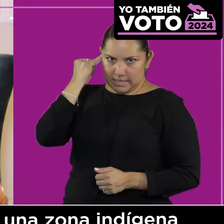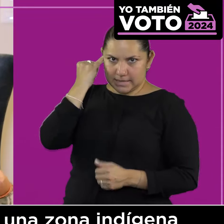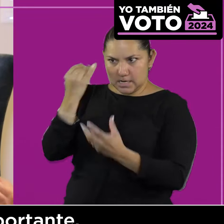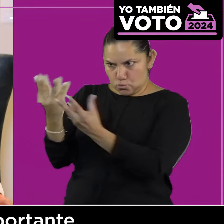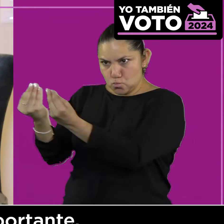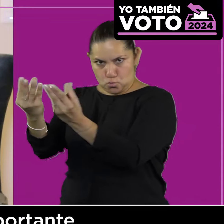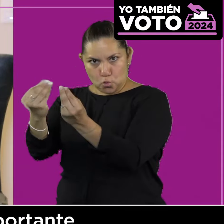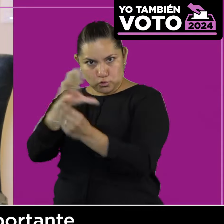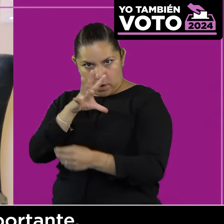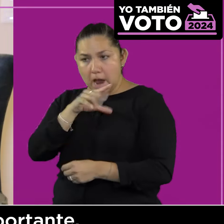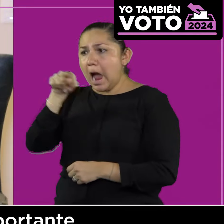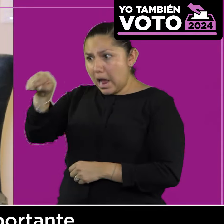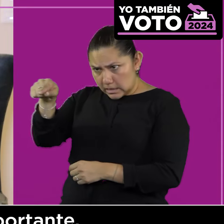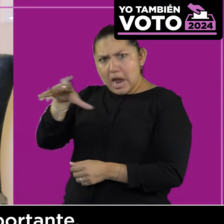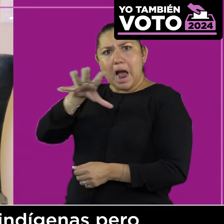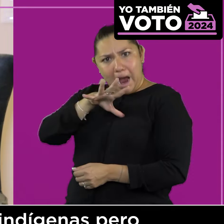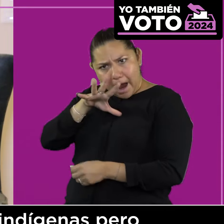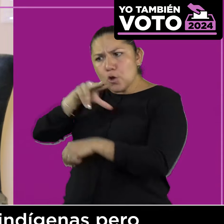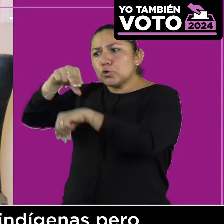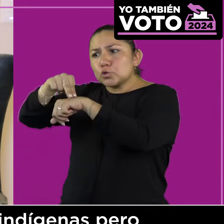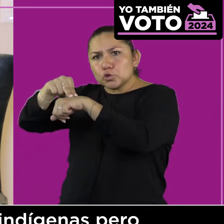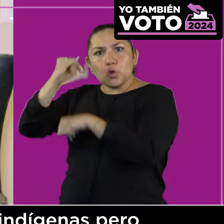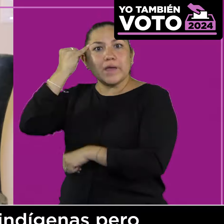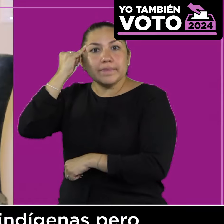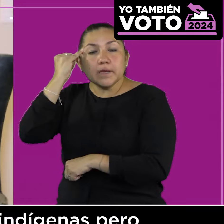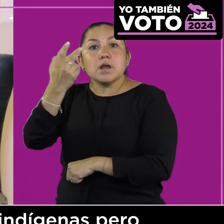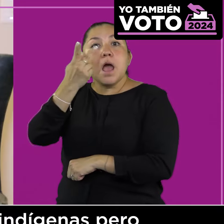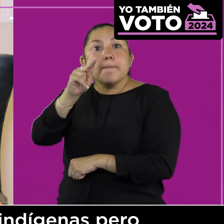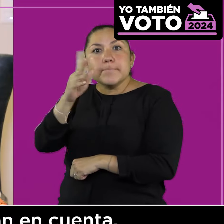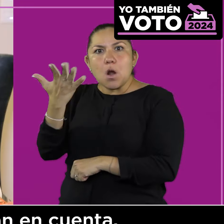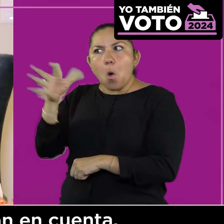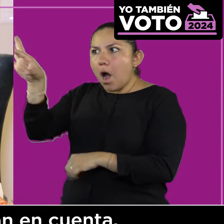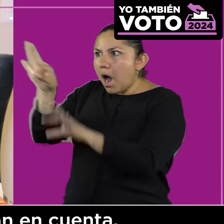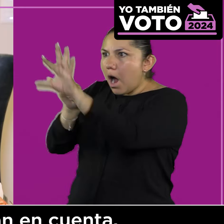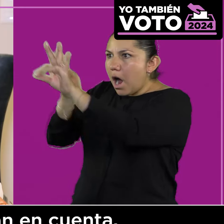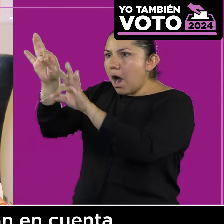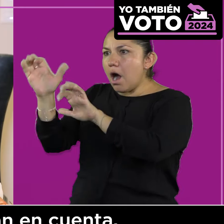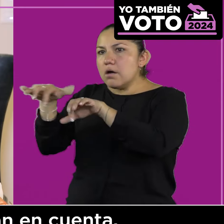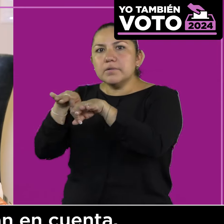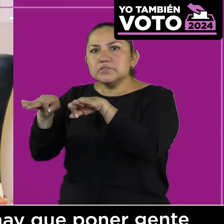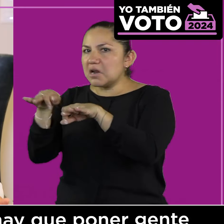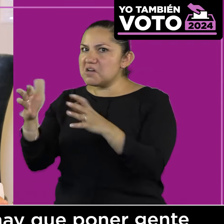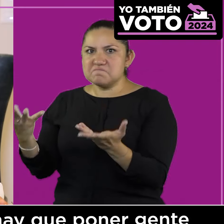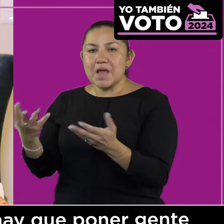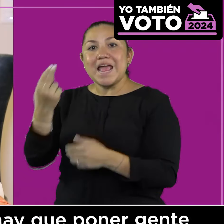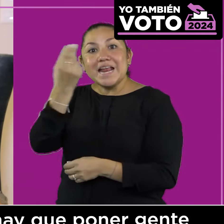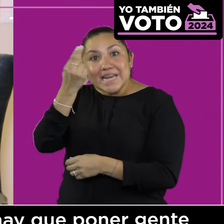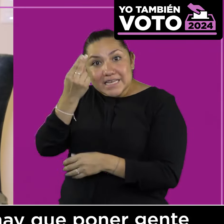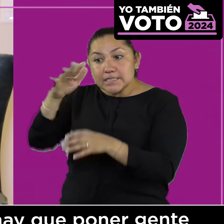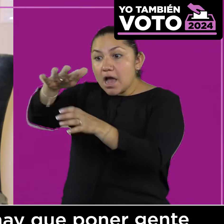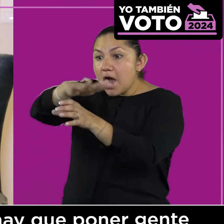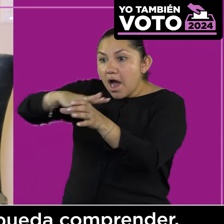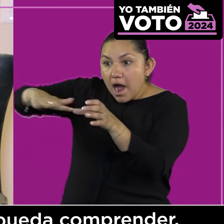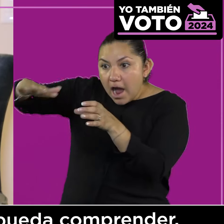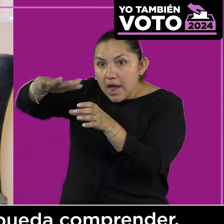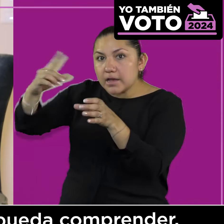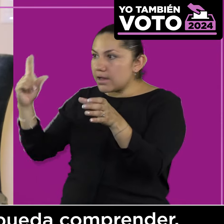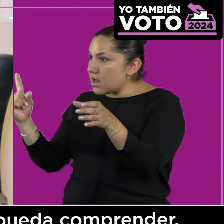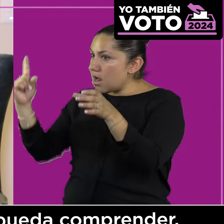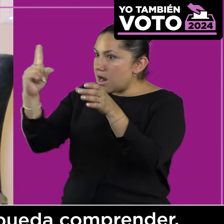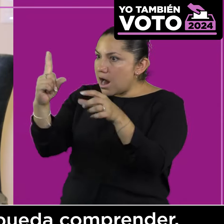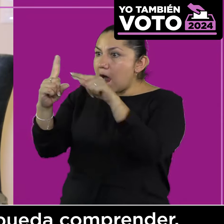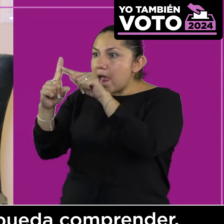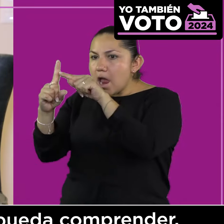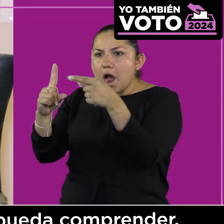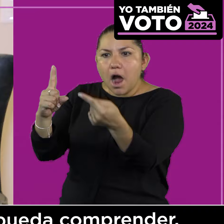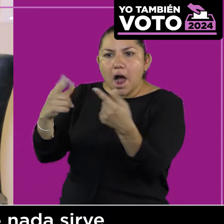hay una zona indígena muy importante hay doctores indígenas pero no los toman en cuenta en las zonas pues hay que poner gente que también los